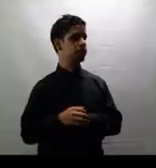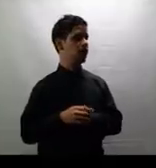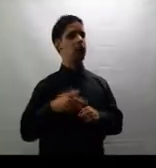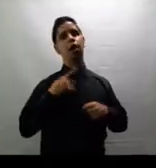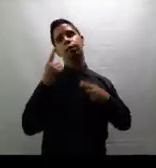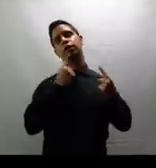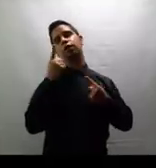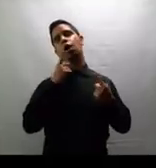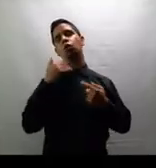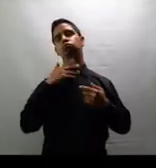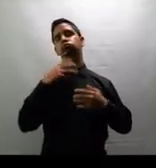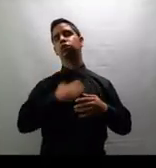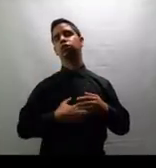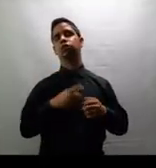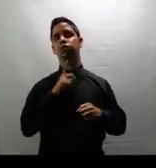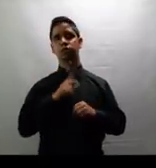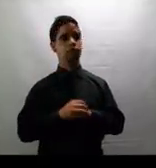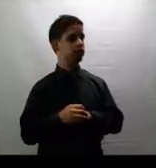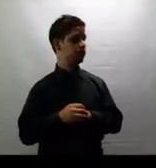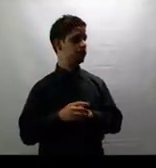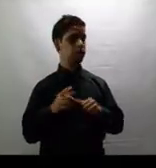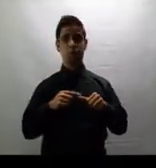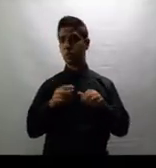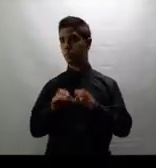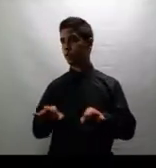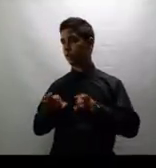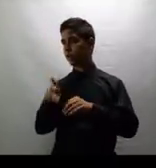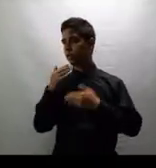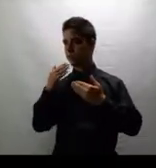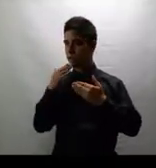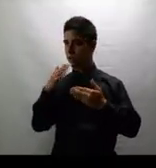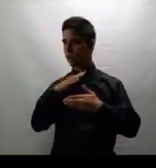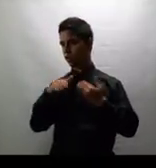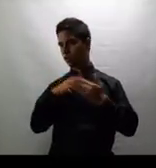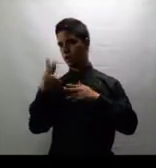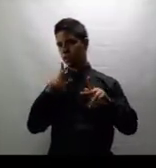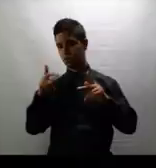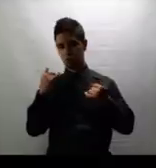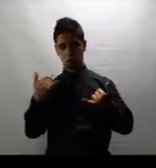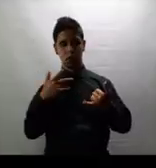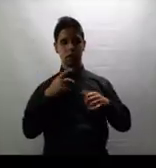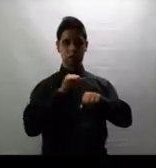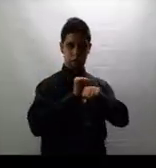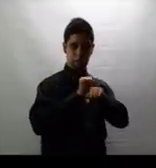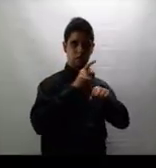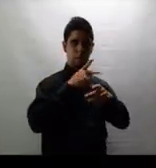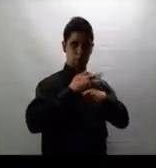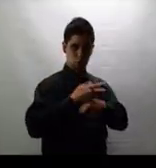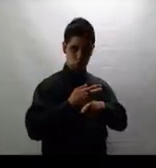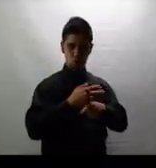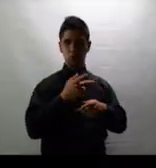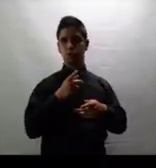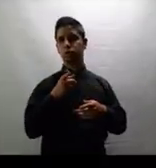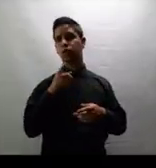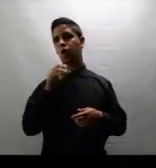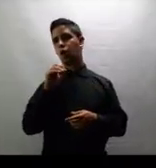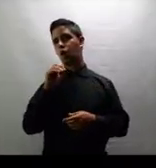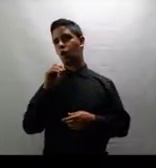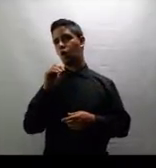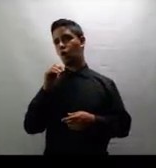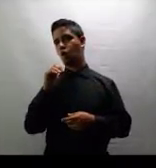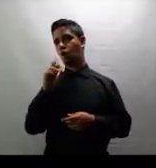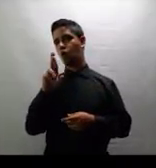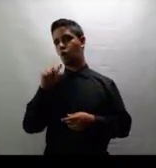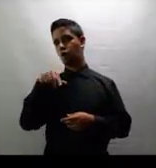muchas gracias bueno agradecerles primero inicialmente yo estaba obviamente estoy trabajando una producción porque esta señorita y